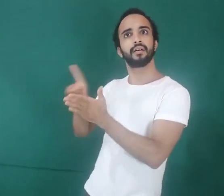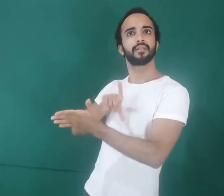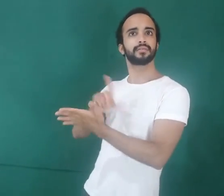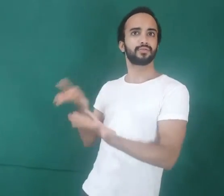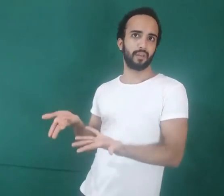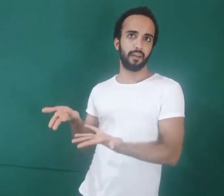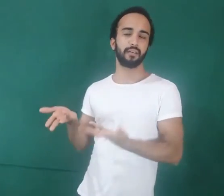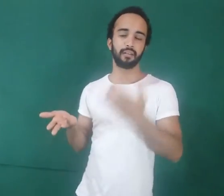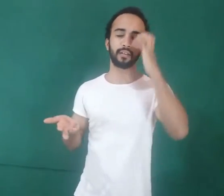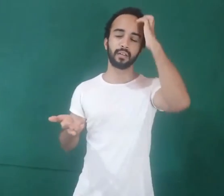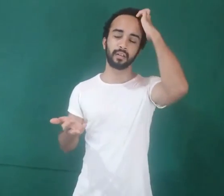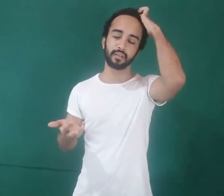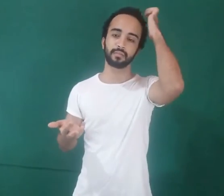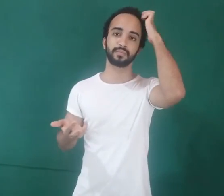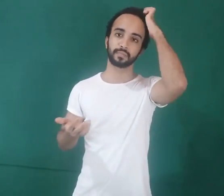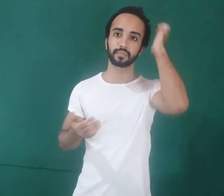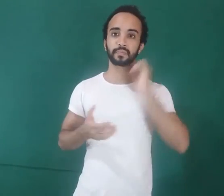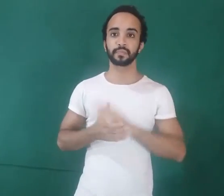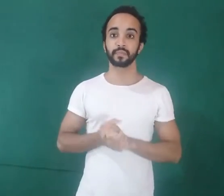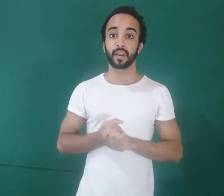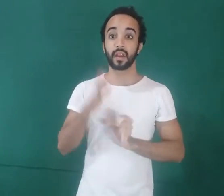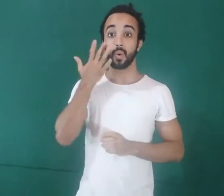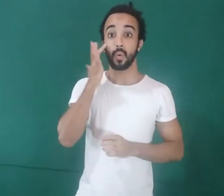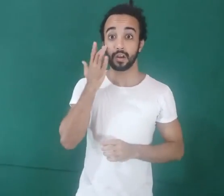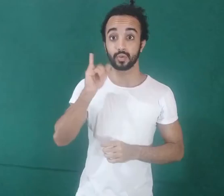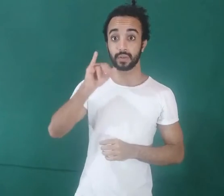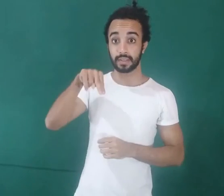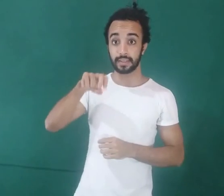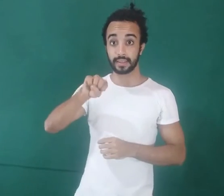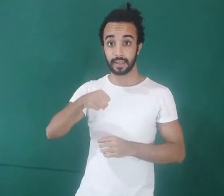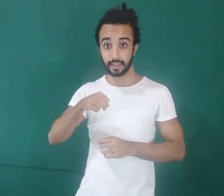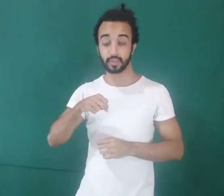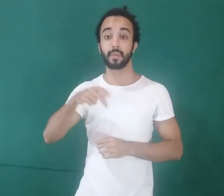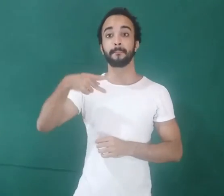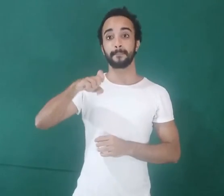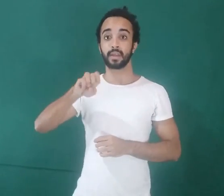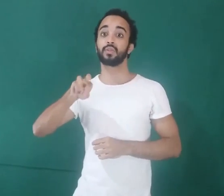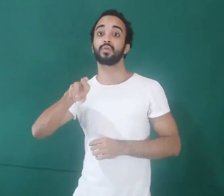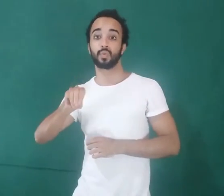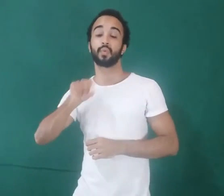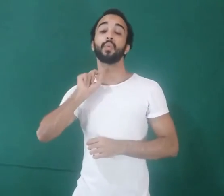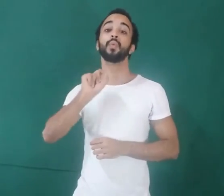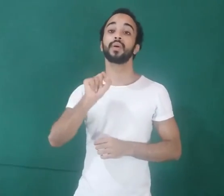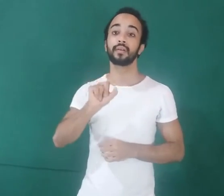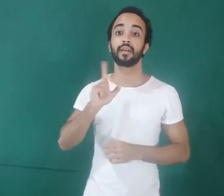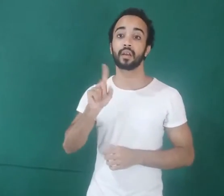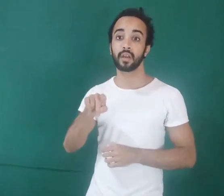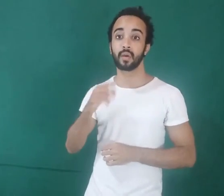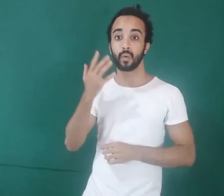eu acho que... Inês e Pedro, eu acho que esse lugar também... Por isso que é tão importante esse conteúdo que vocês